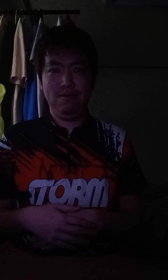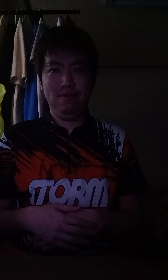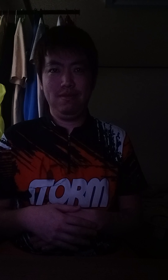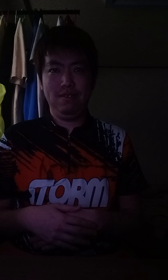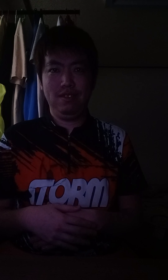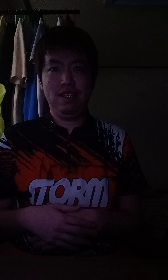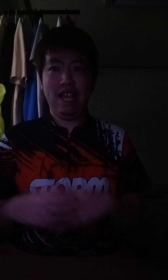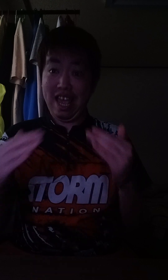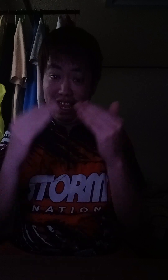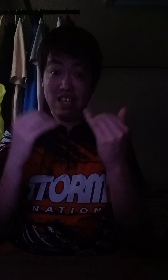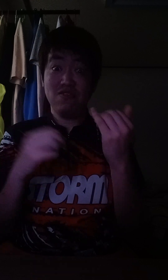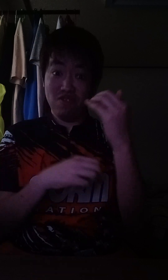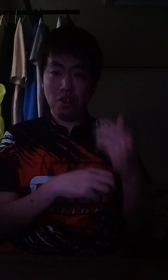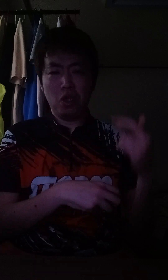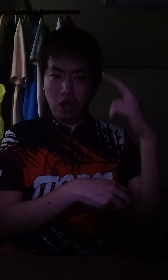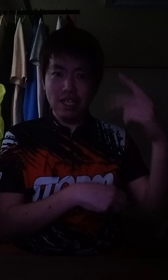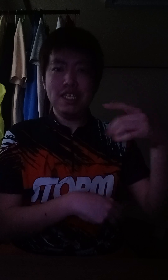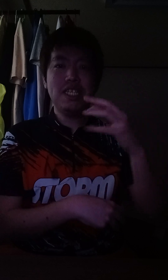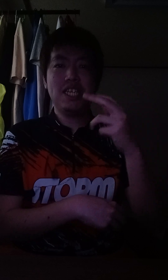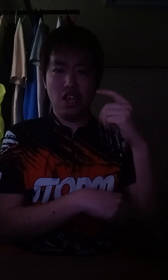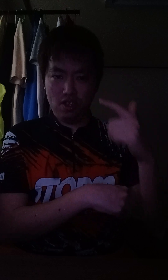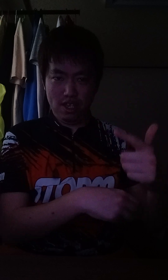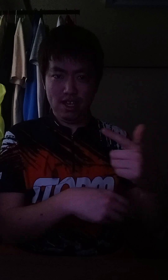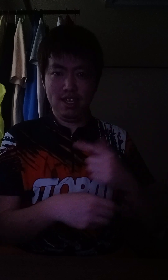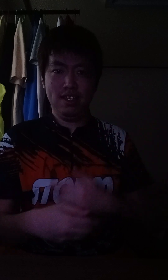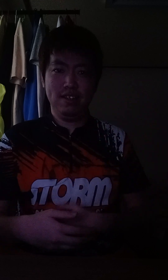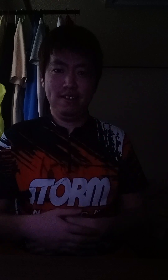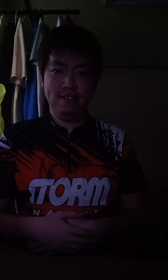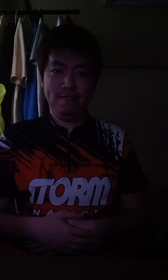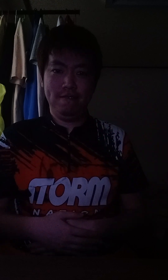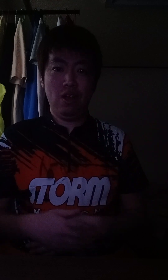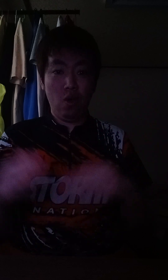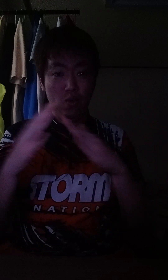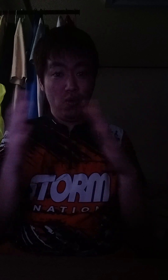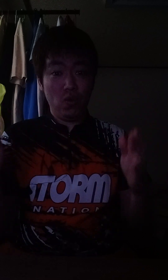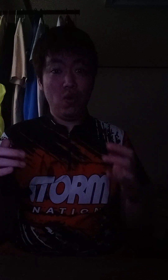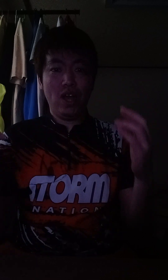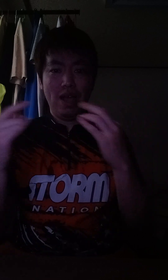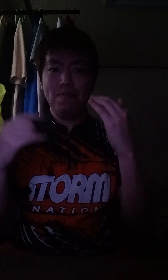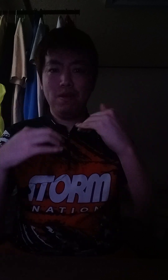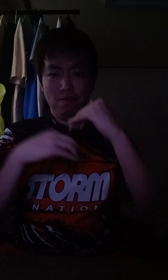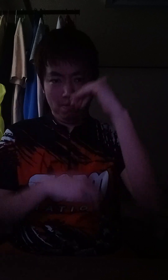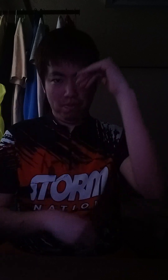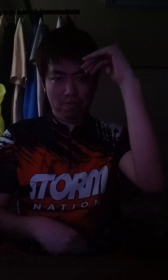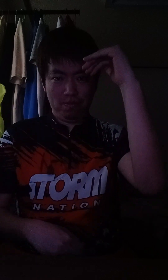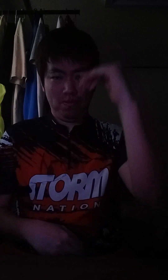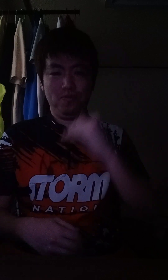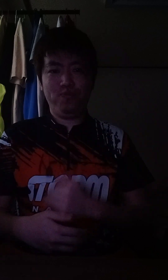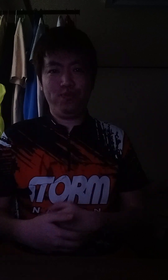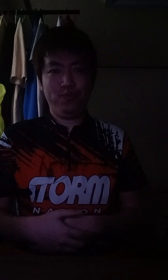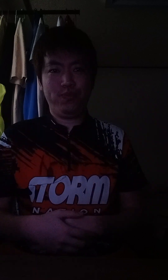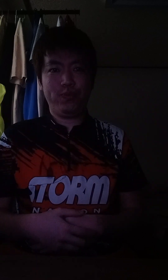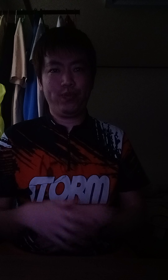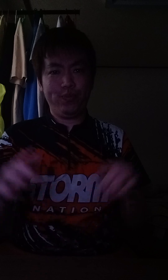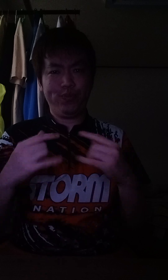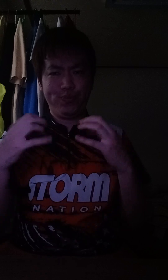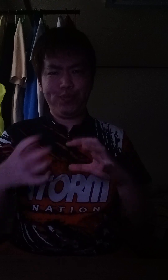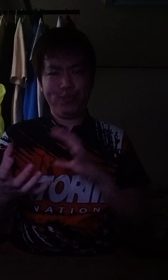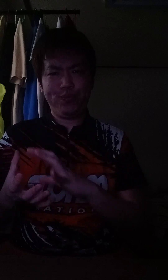학교 수업에 항상 적극적인 승현이. 오늘도 한 뼘 성장했습니다. 장애를 가지지 않는 비장애학생 수준으로